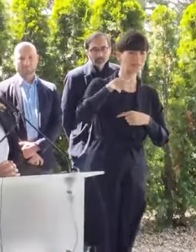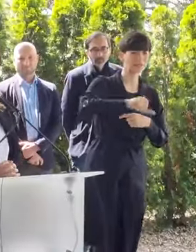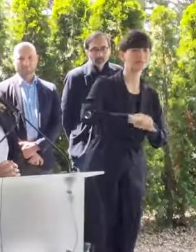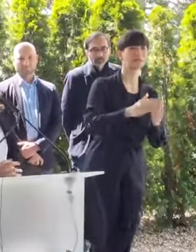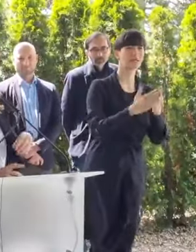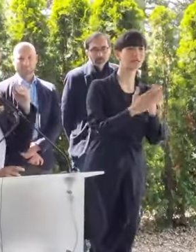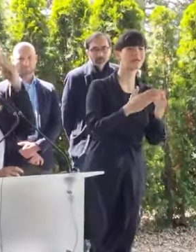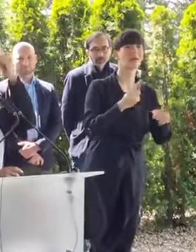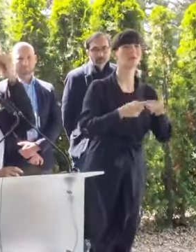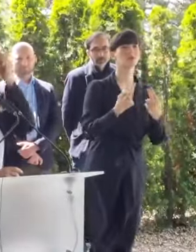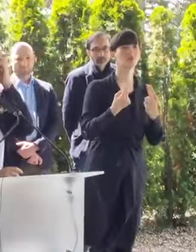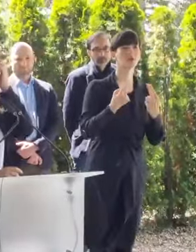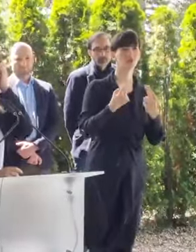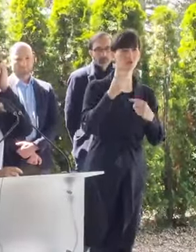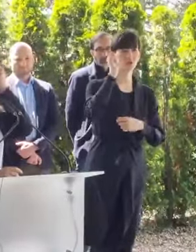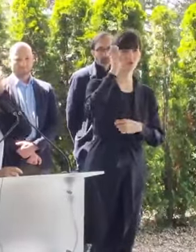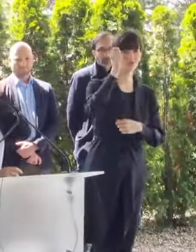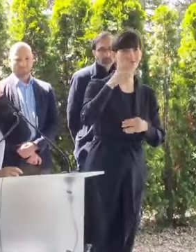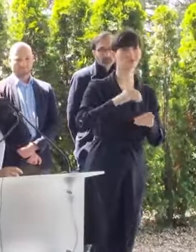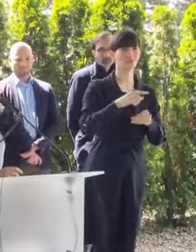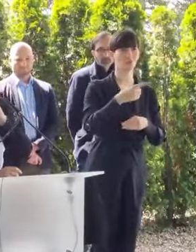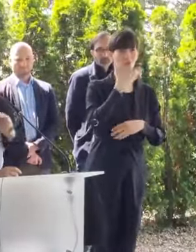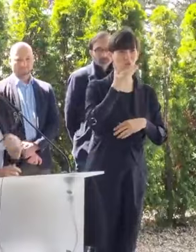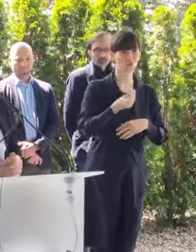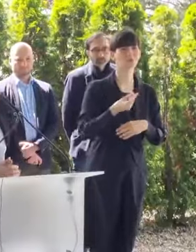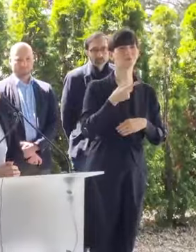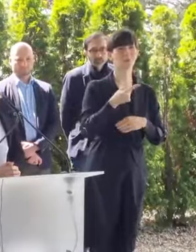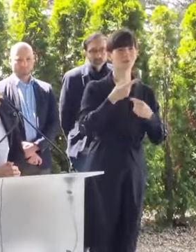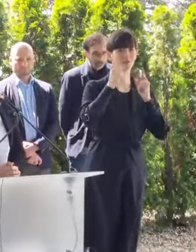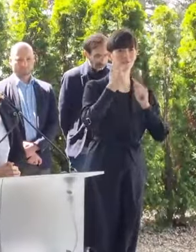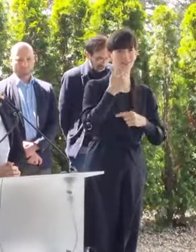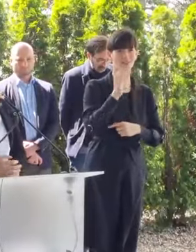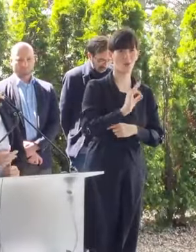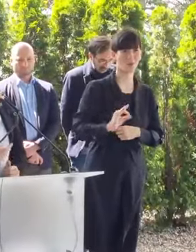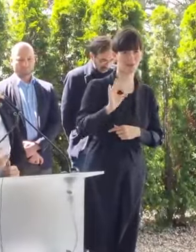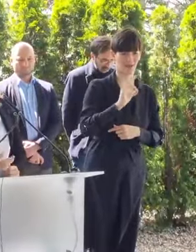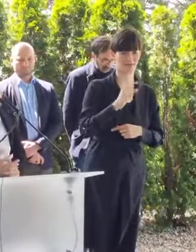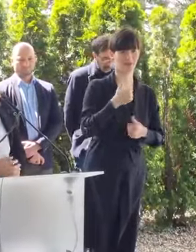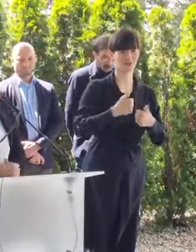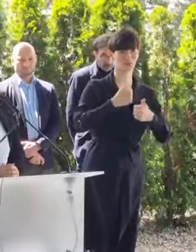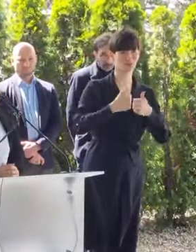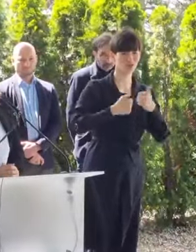vyhodnotenie žiakov, ktorí boli úspešní v olympiáde v slovenskom jazyku. Je to taká